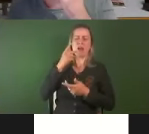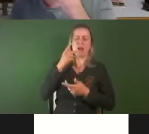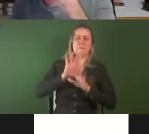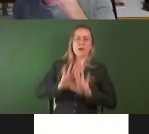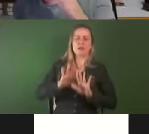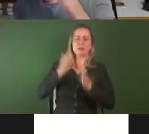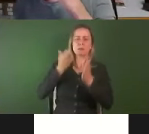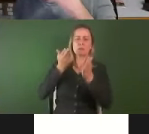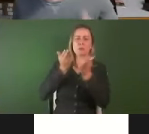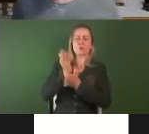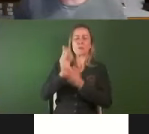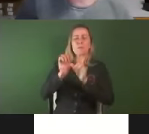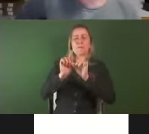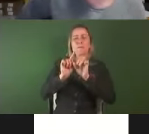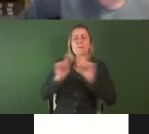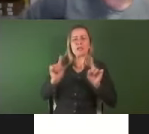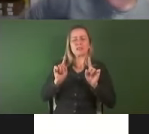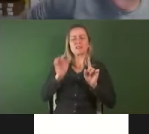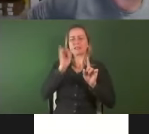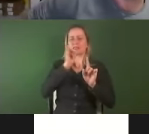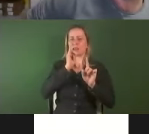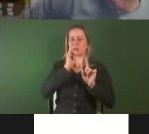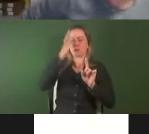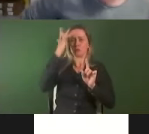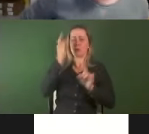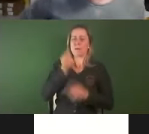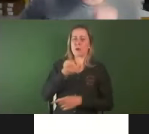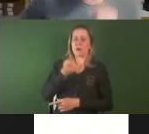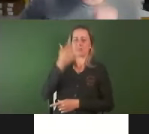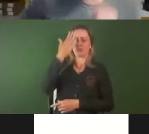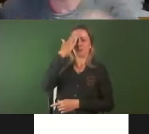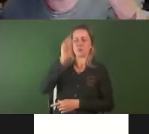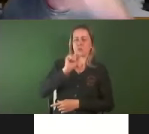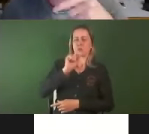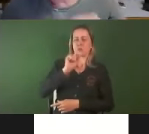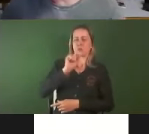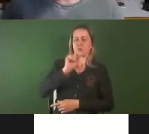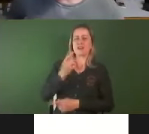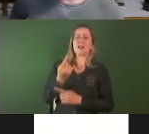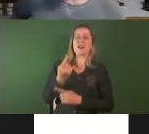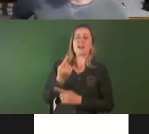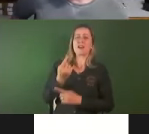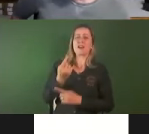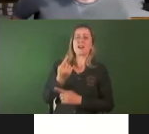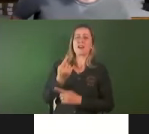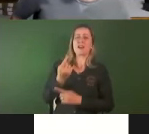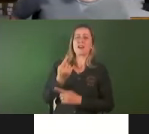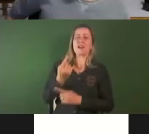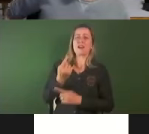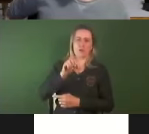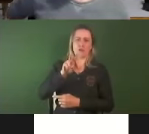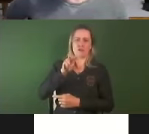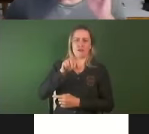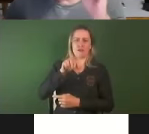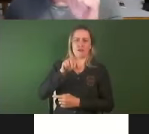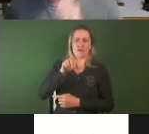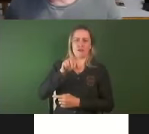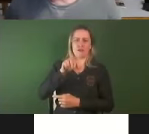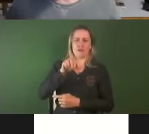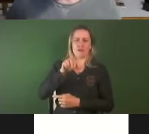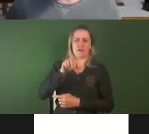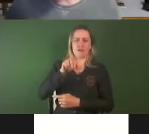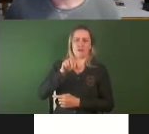Provoke. Mas o que as pessoas pouco sabem é que o Daido já fazia isso antes da Provoke, né? E o Daido